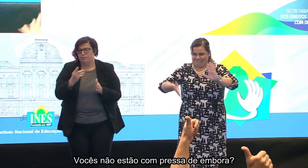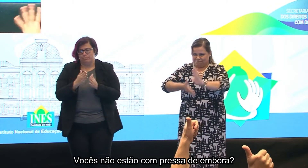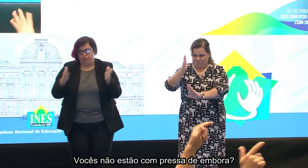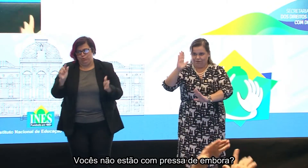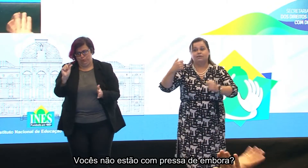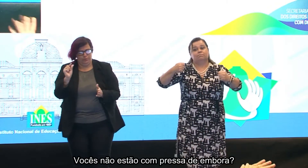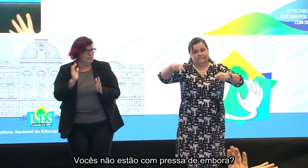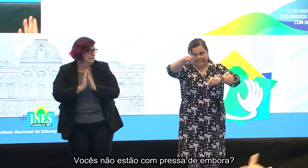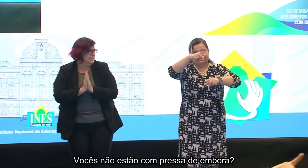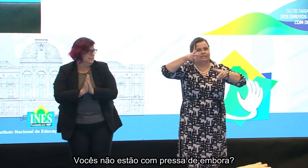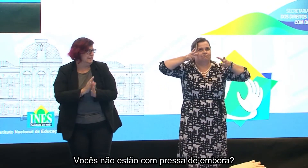Vocês não estão com pressa de ir embora?